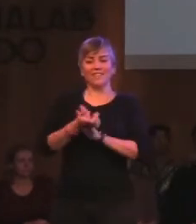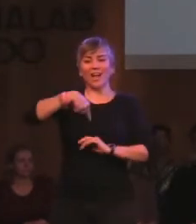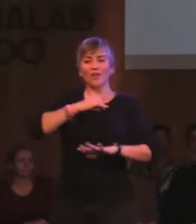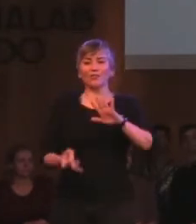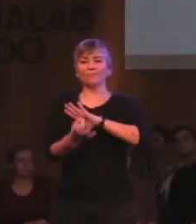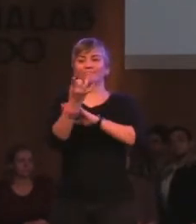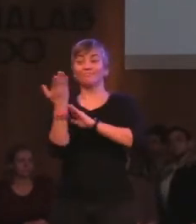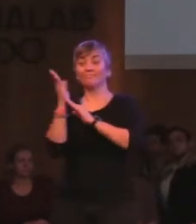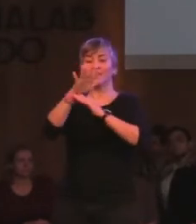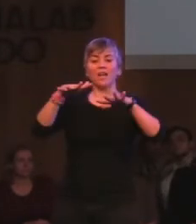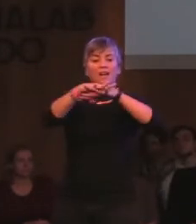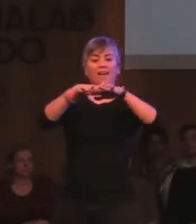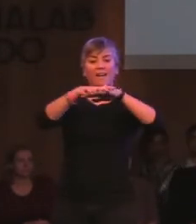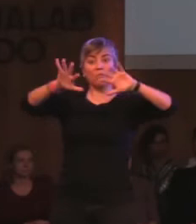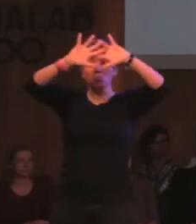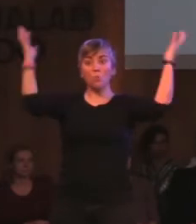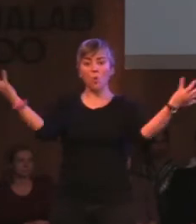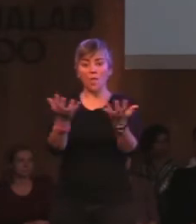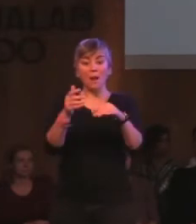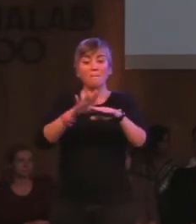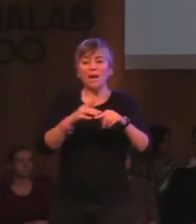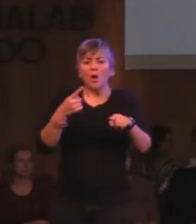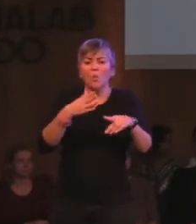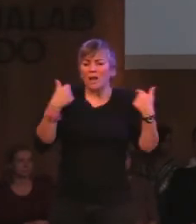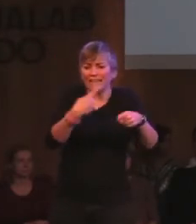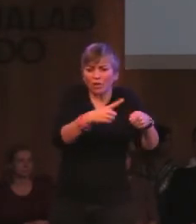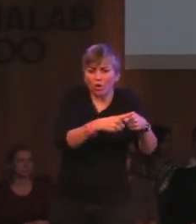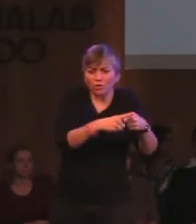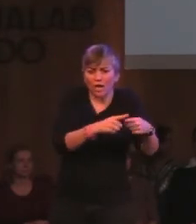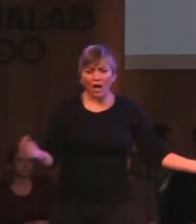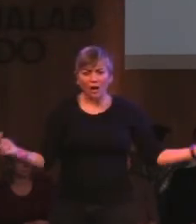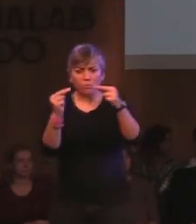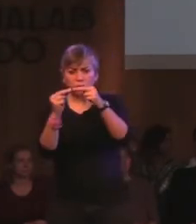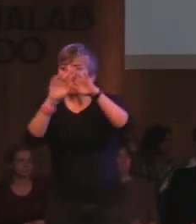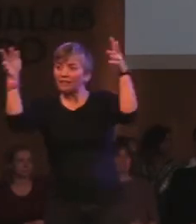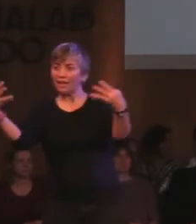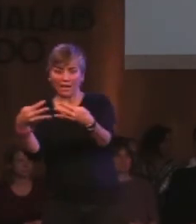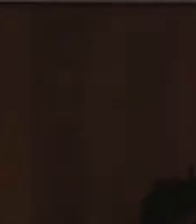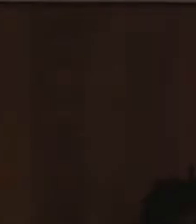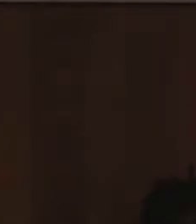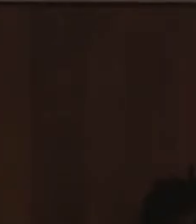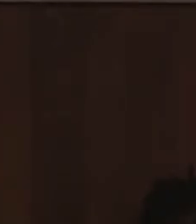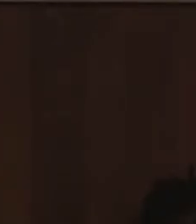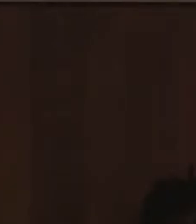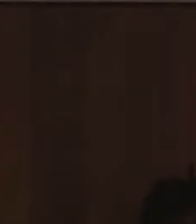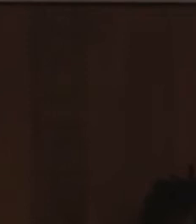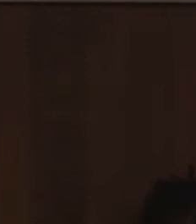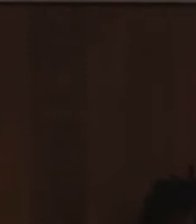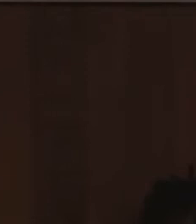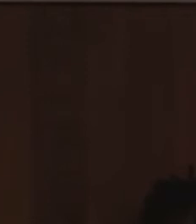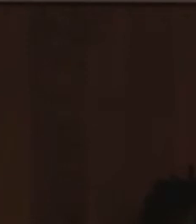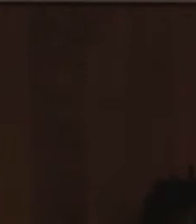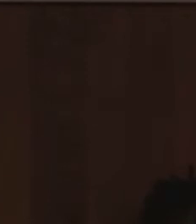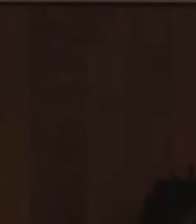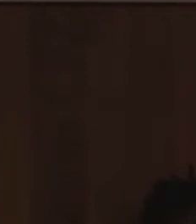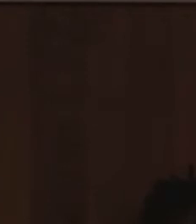mundial para conectar prácticamente cualquier cosa a internet esta red está basada principalmente en cuatro